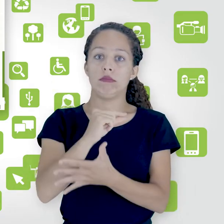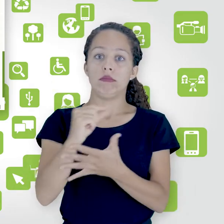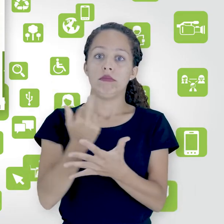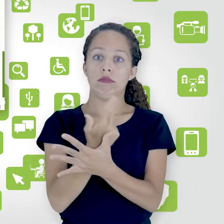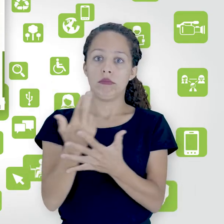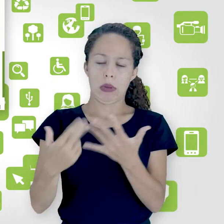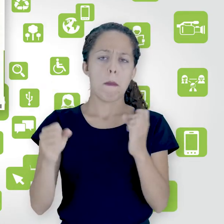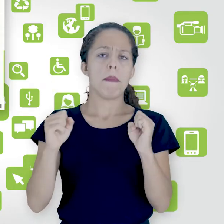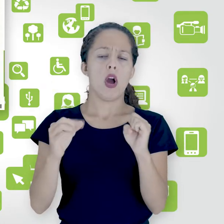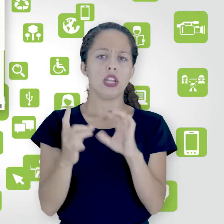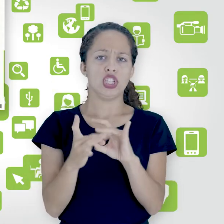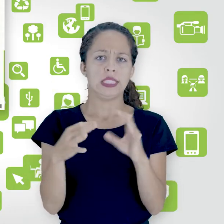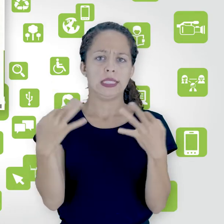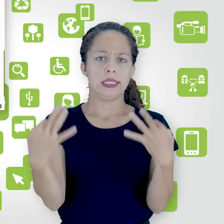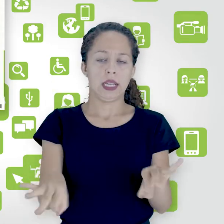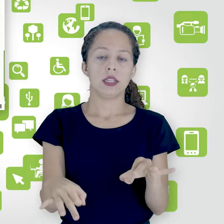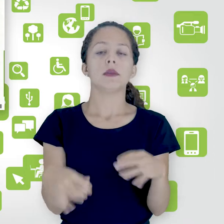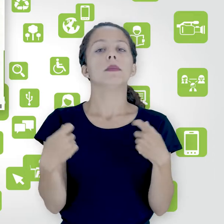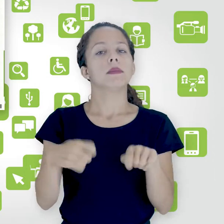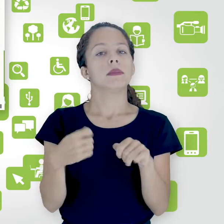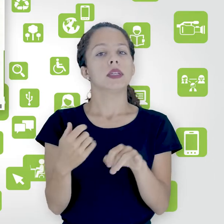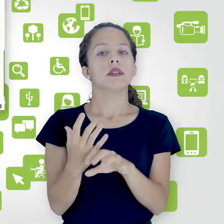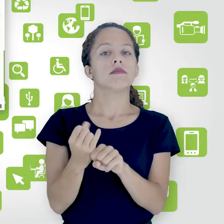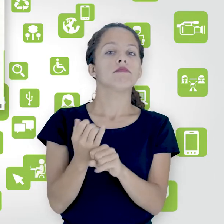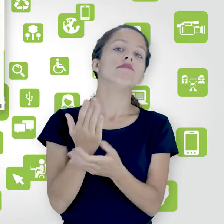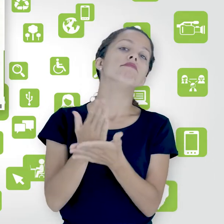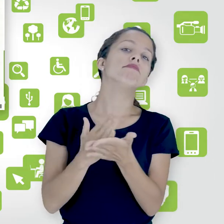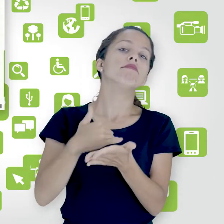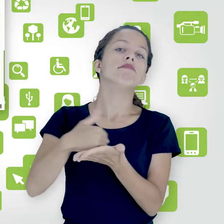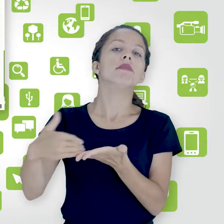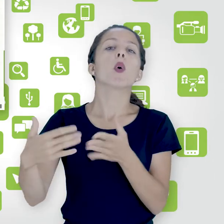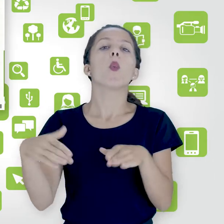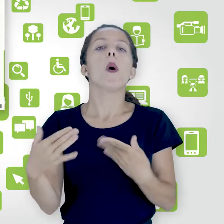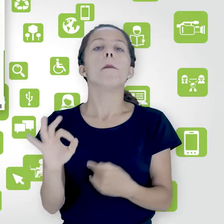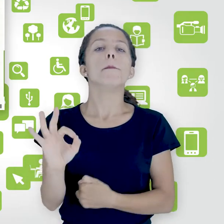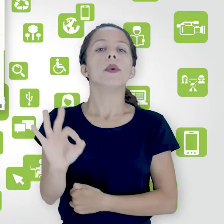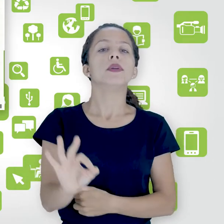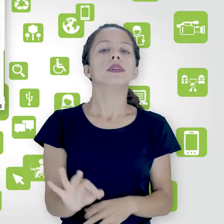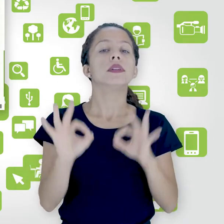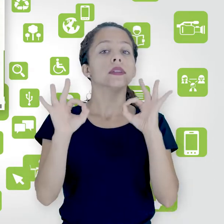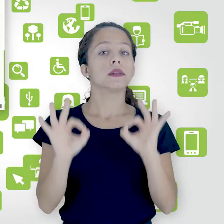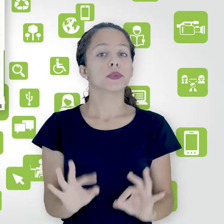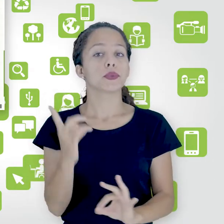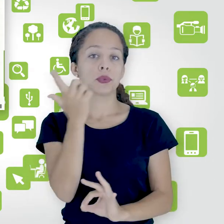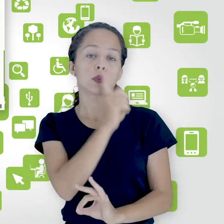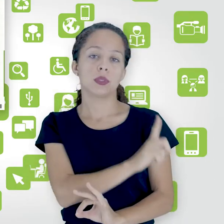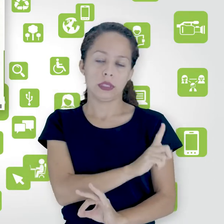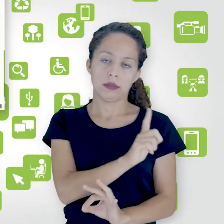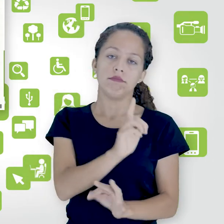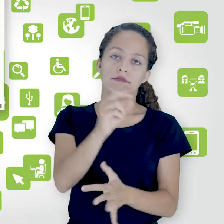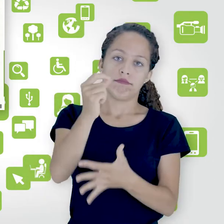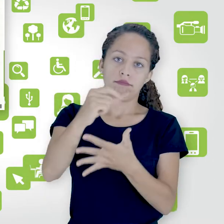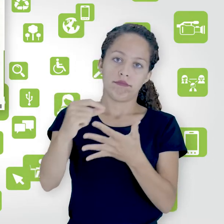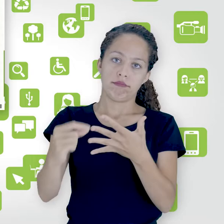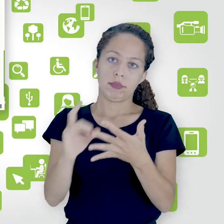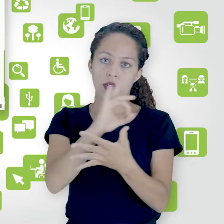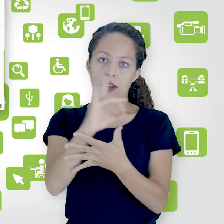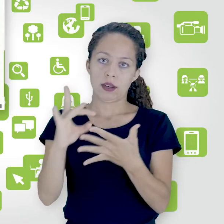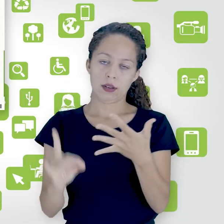múltiplas alternativas corretas, você vai ter que configurar para cada alternativa correta uma porcentagem da nota da